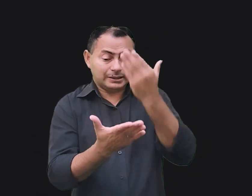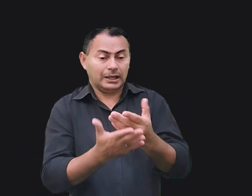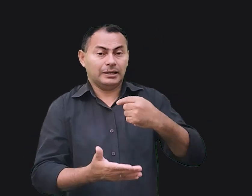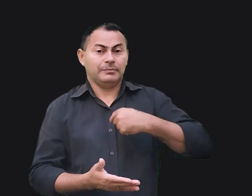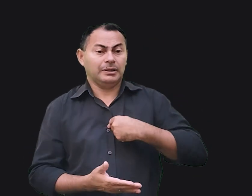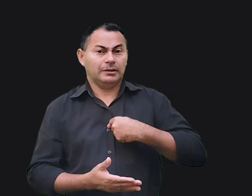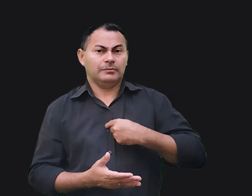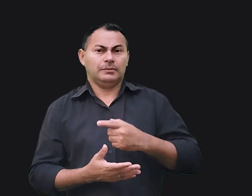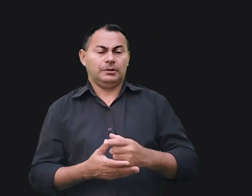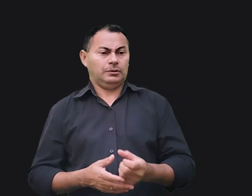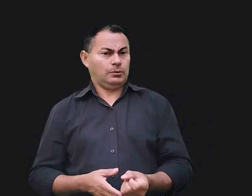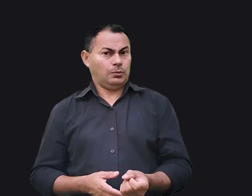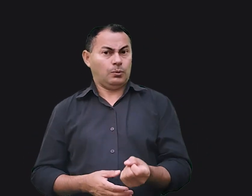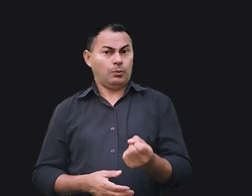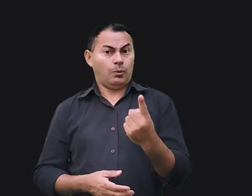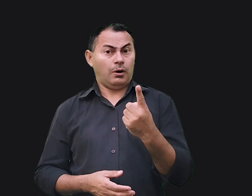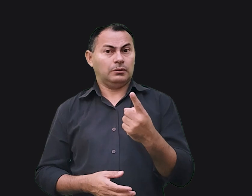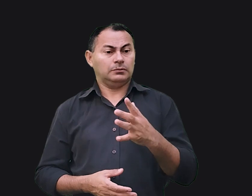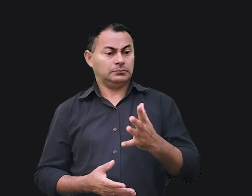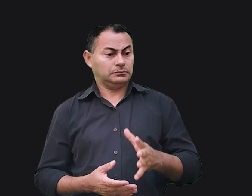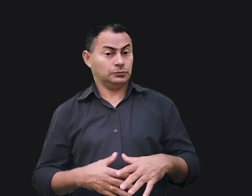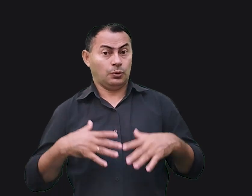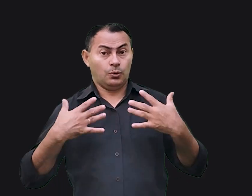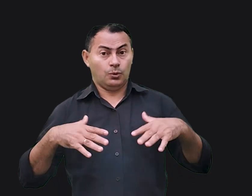mim. Uau! Que pregação, hein?